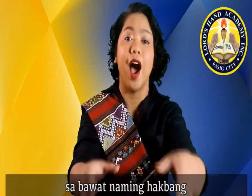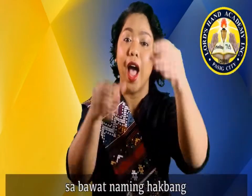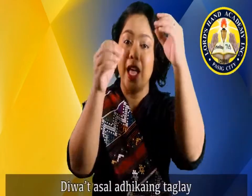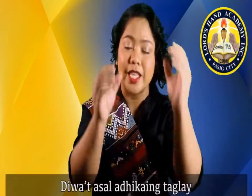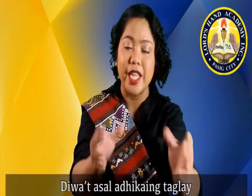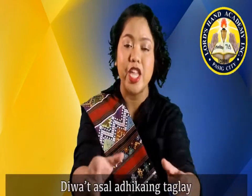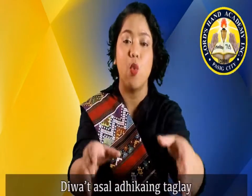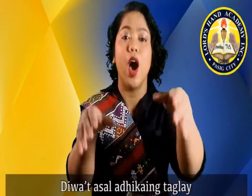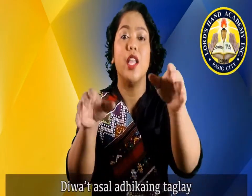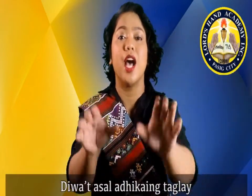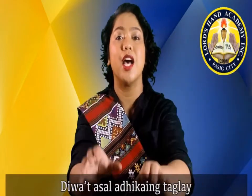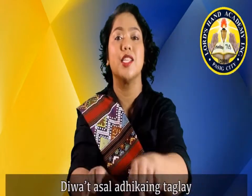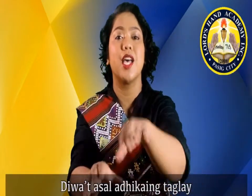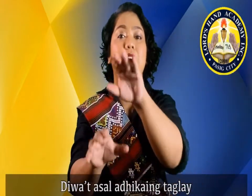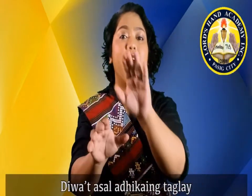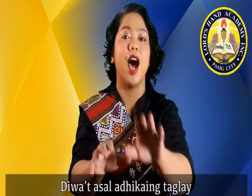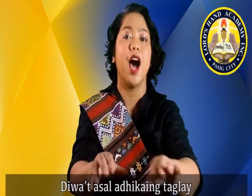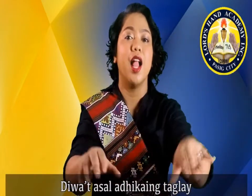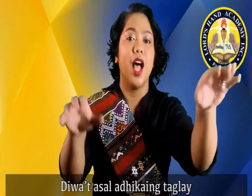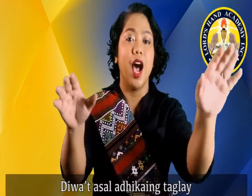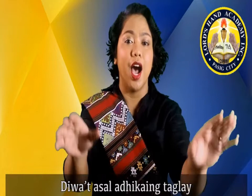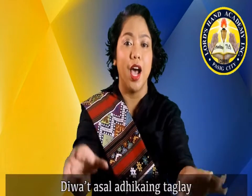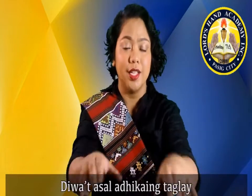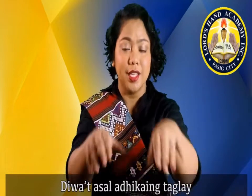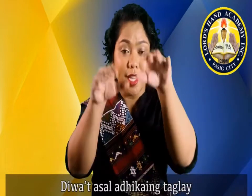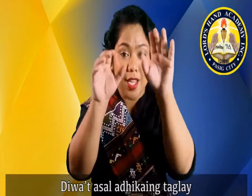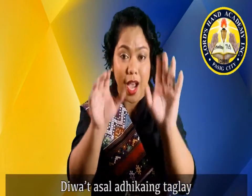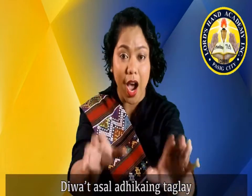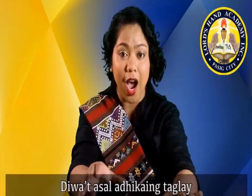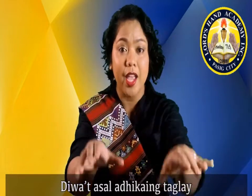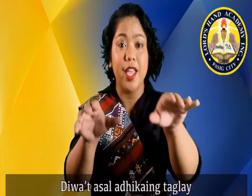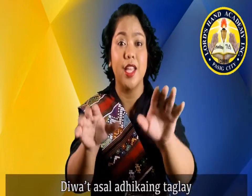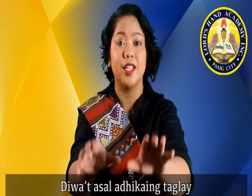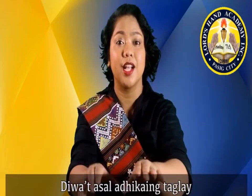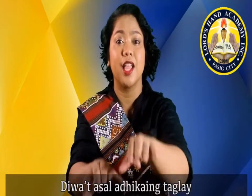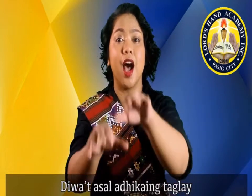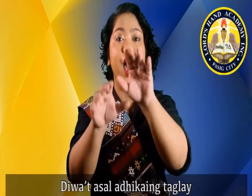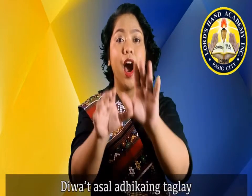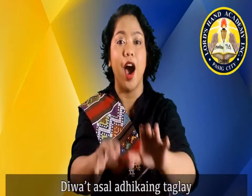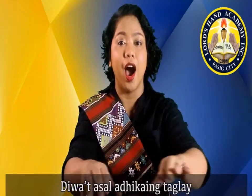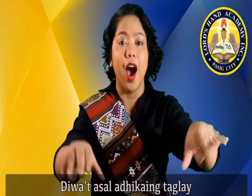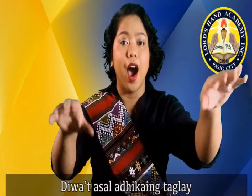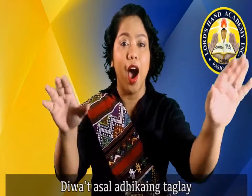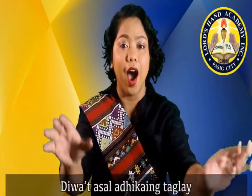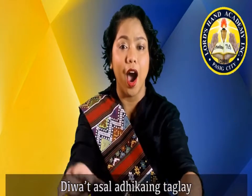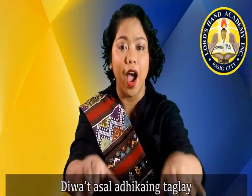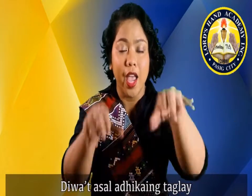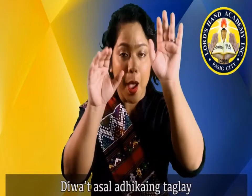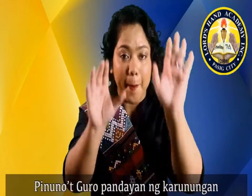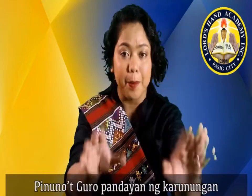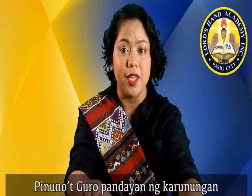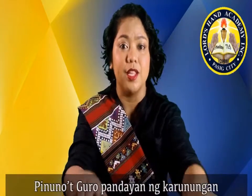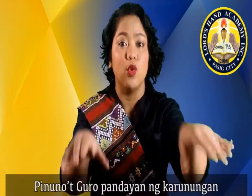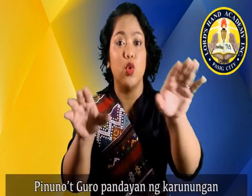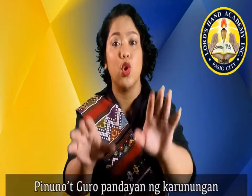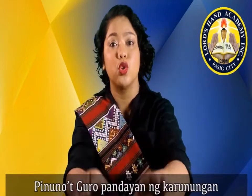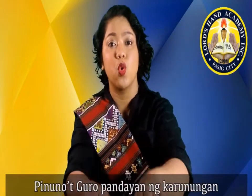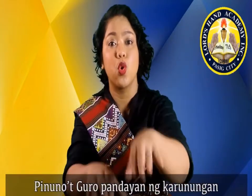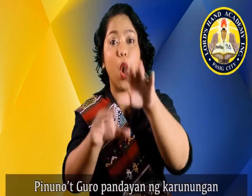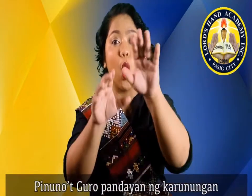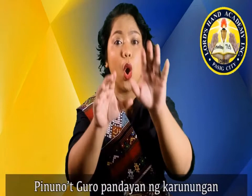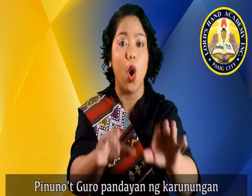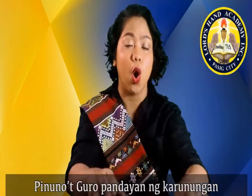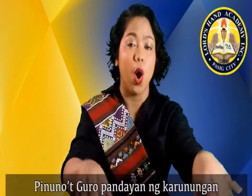hakbang, diwa't asal at hikaing taglay,